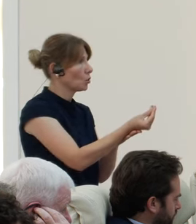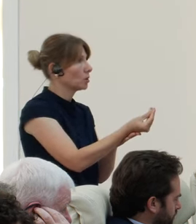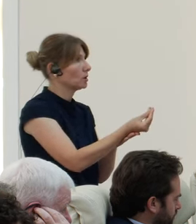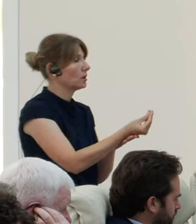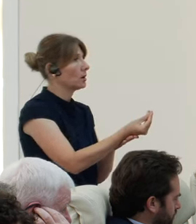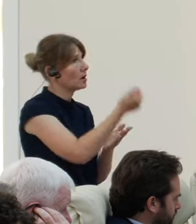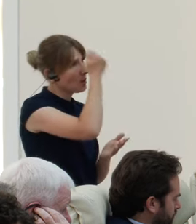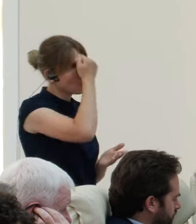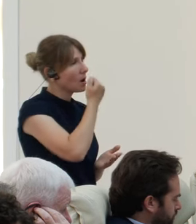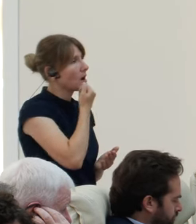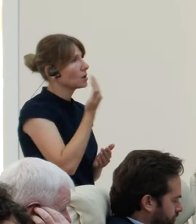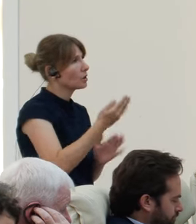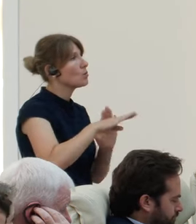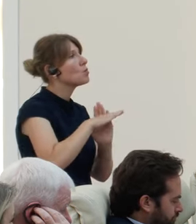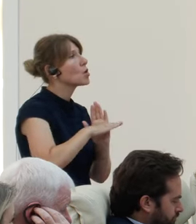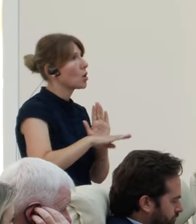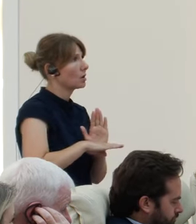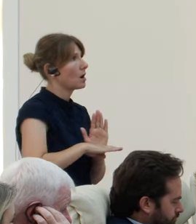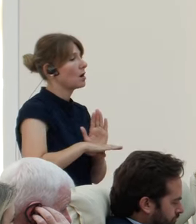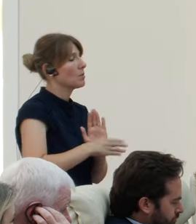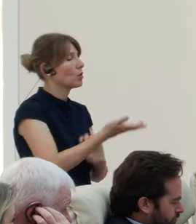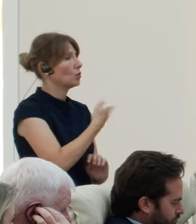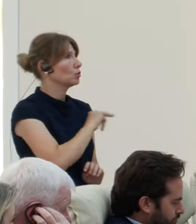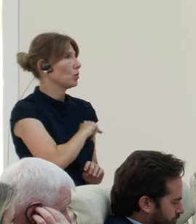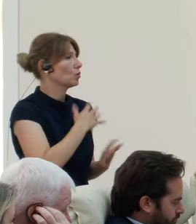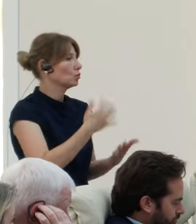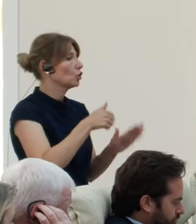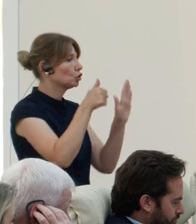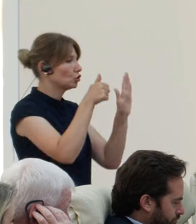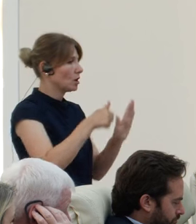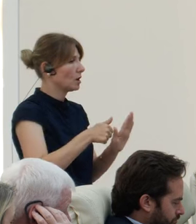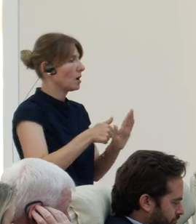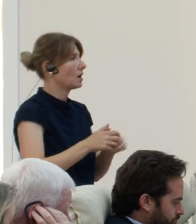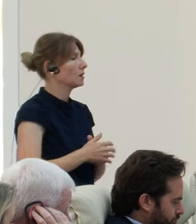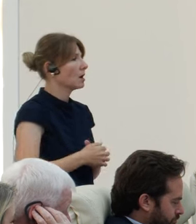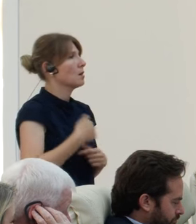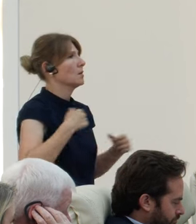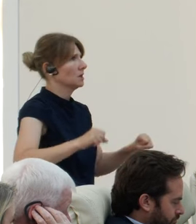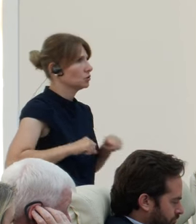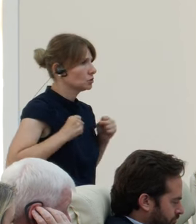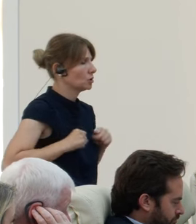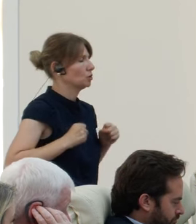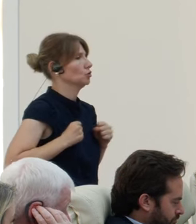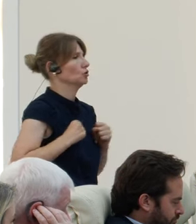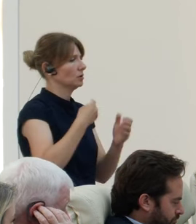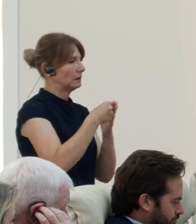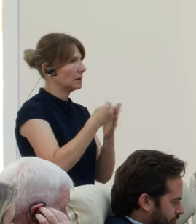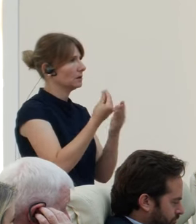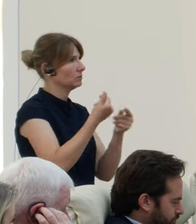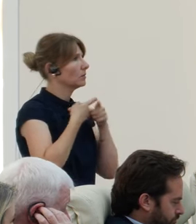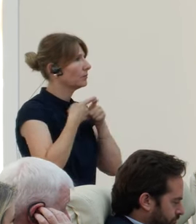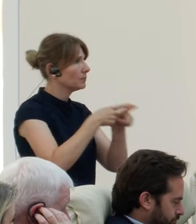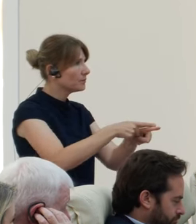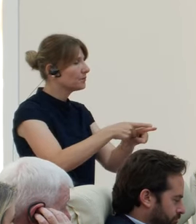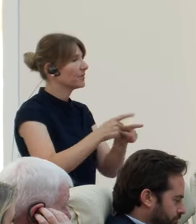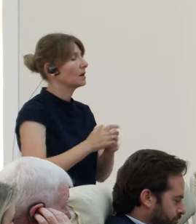datorită unui program la care noi am lucrat mai mult de jumătate de an. Am încercat să mobilizăm aceste resurse pentru